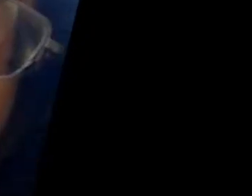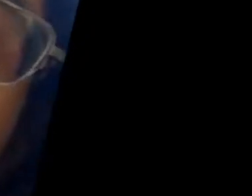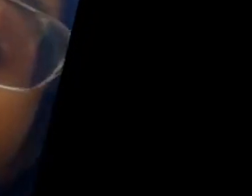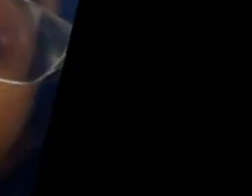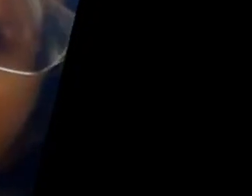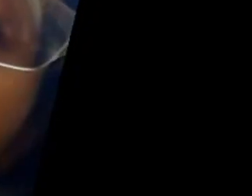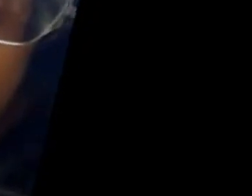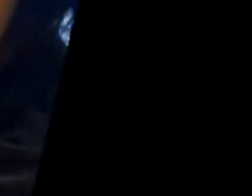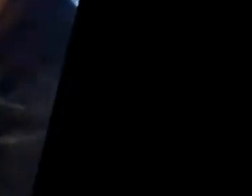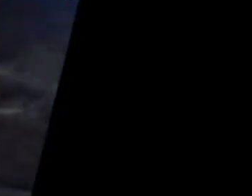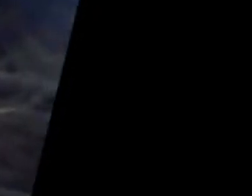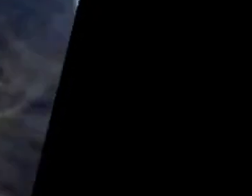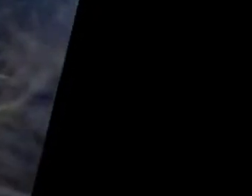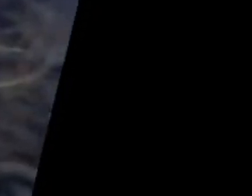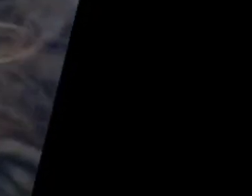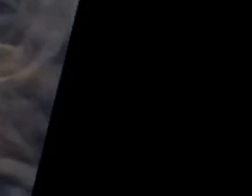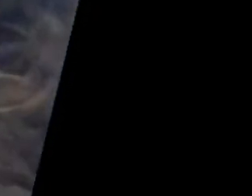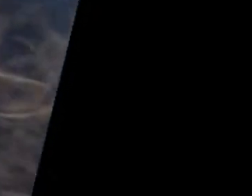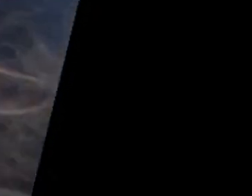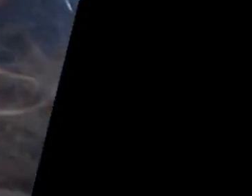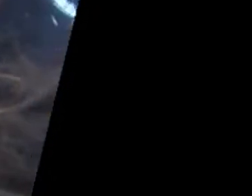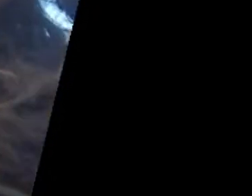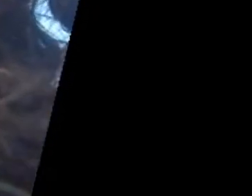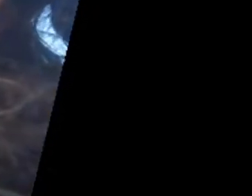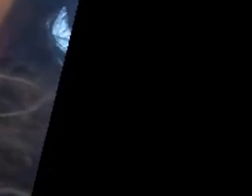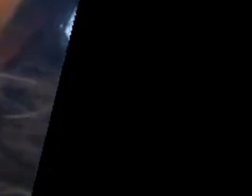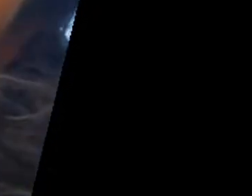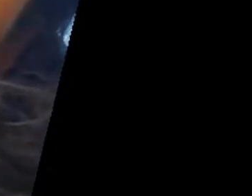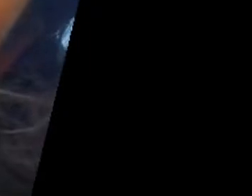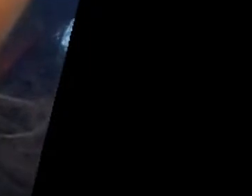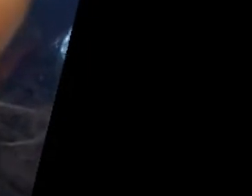e sou casada há 8 anos.